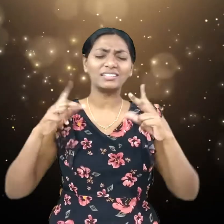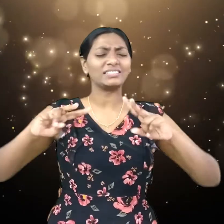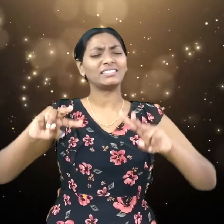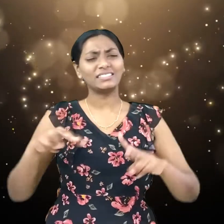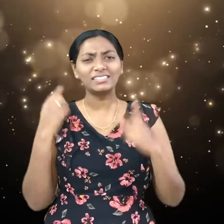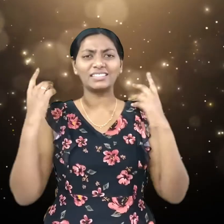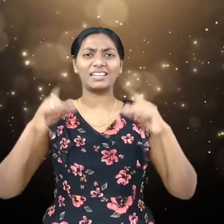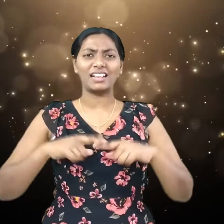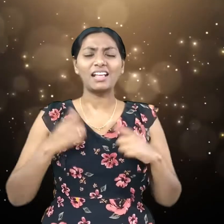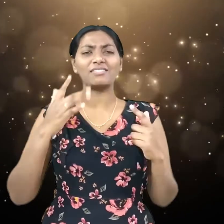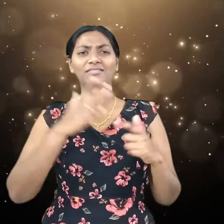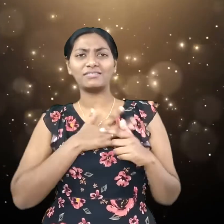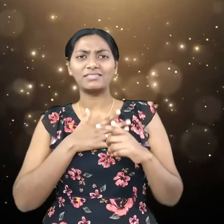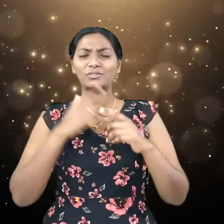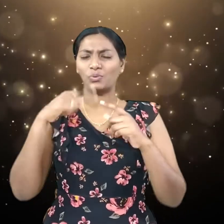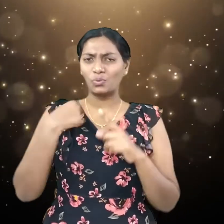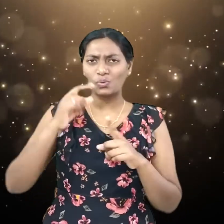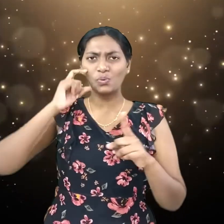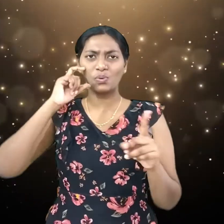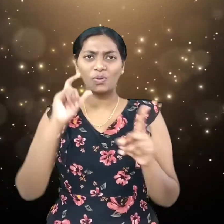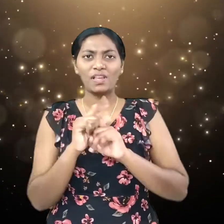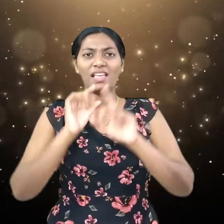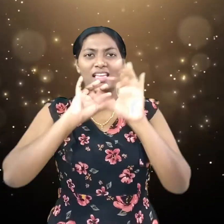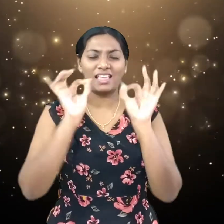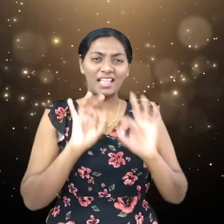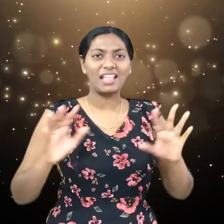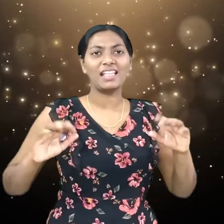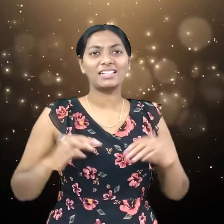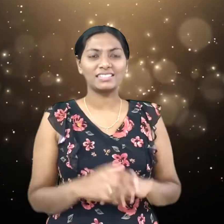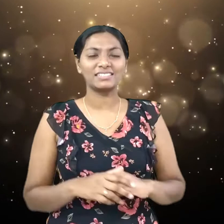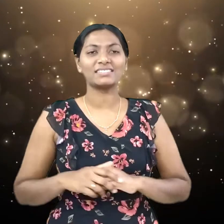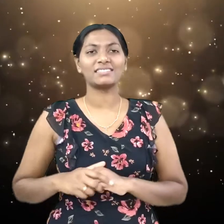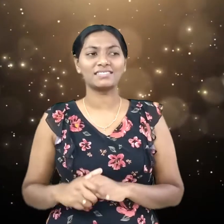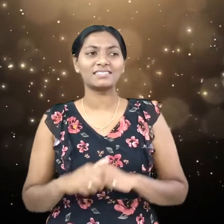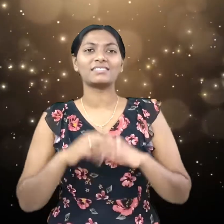जीता, मैं कौन हूँ मैं जानता।